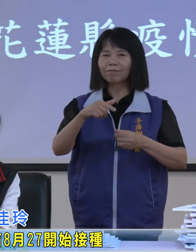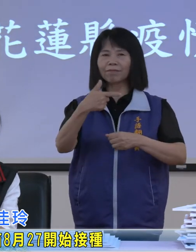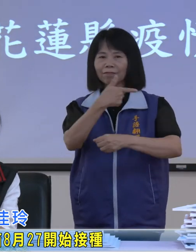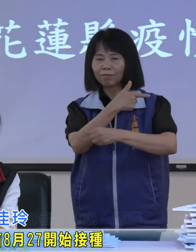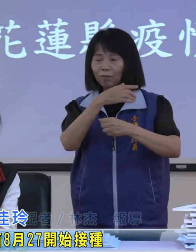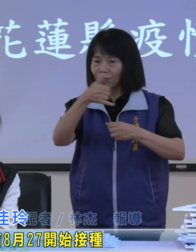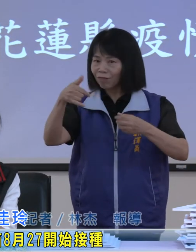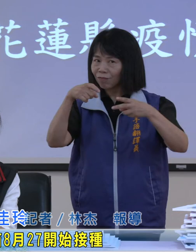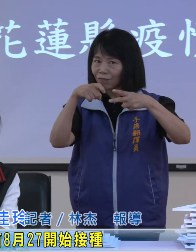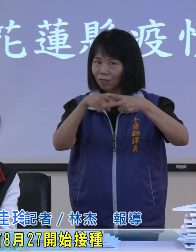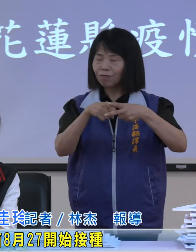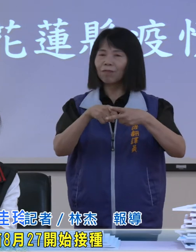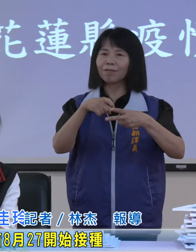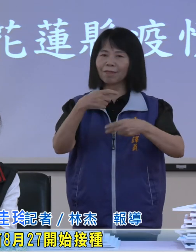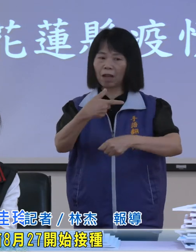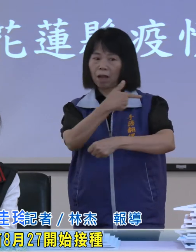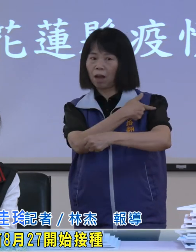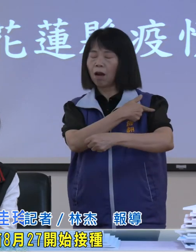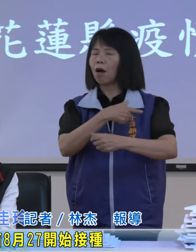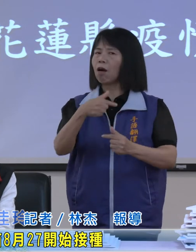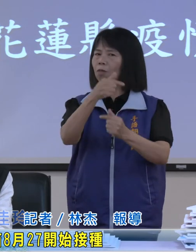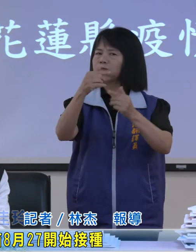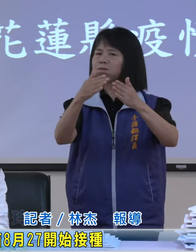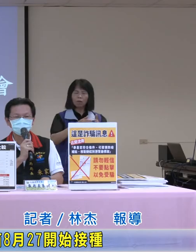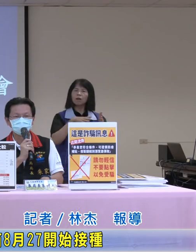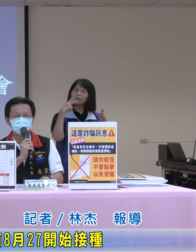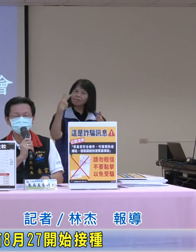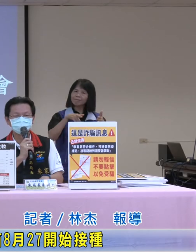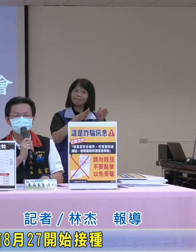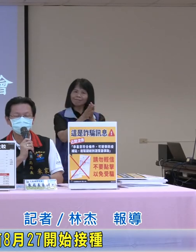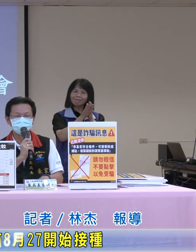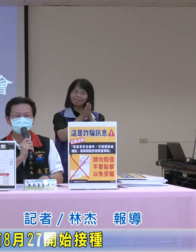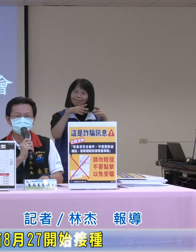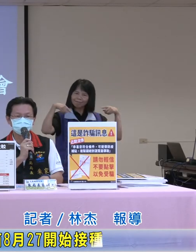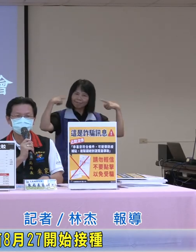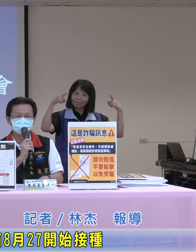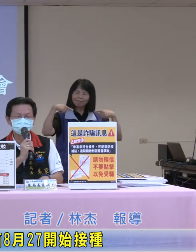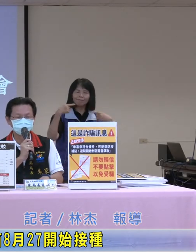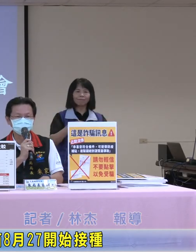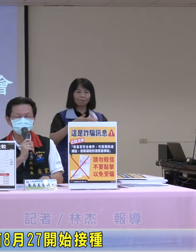成指挥中心建议的疫苗接种剂次。 记者林杰，花莲市采访报道。